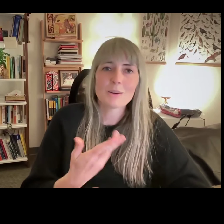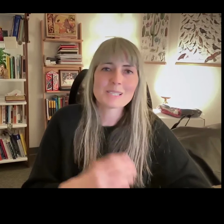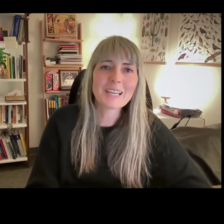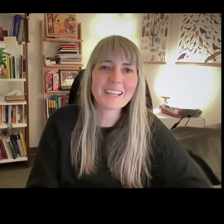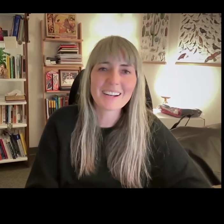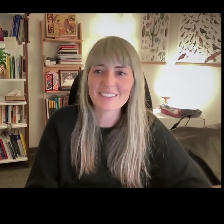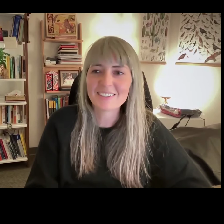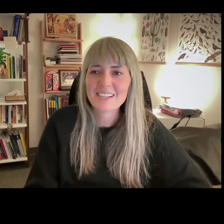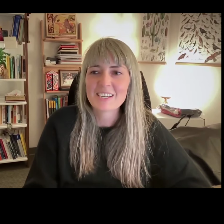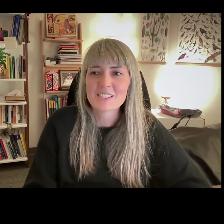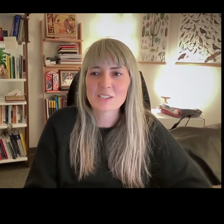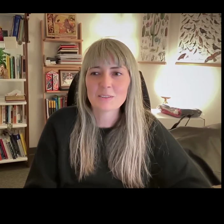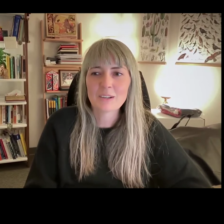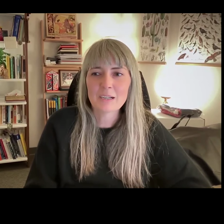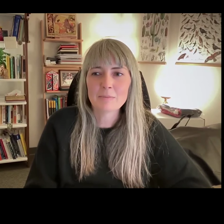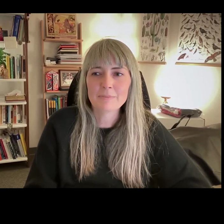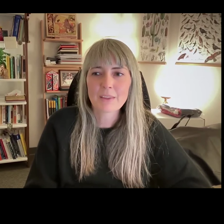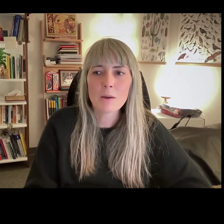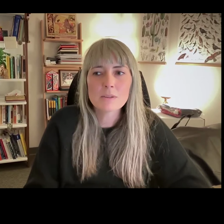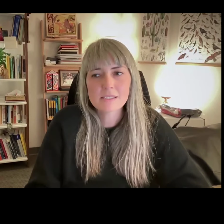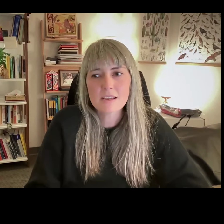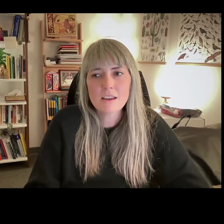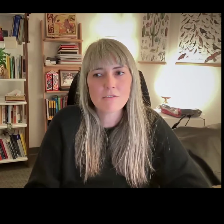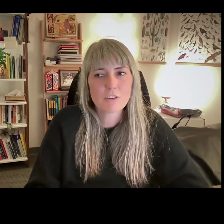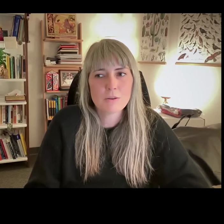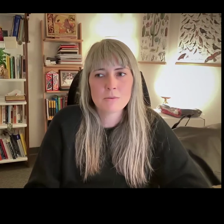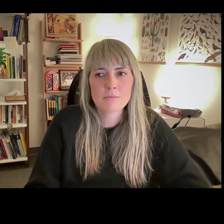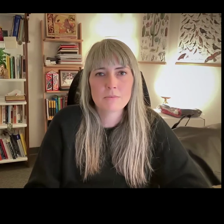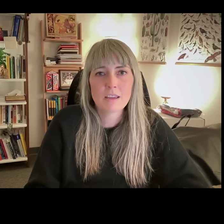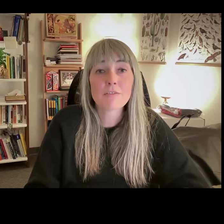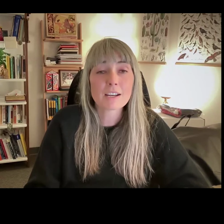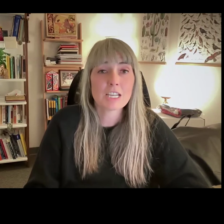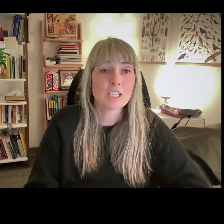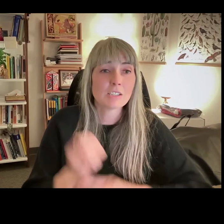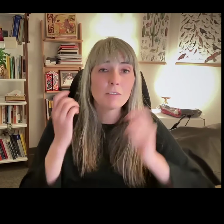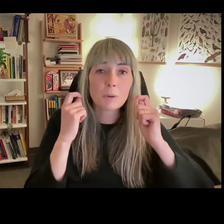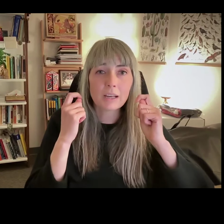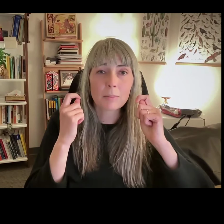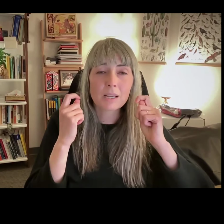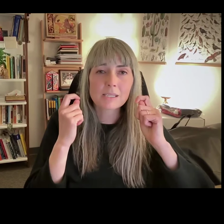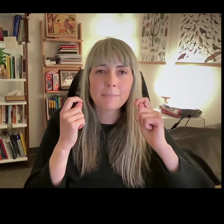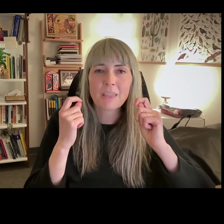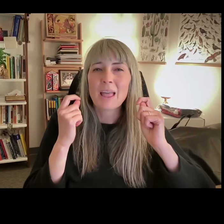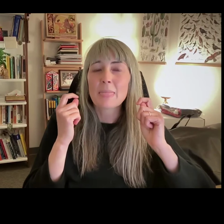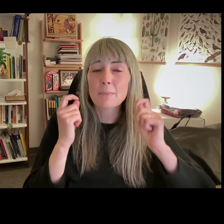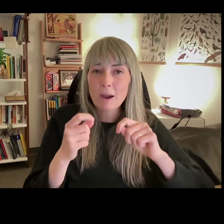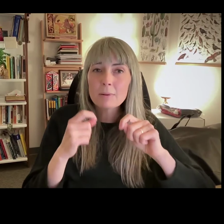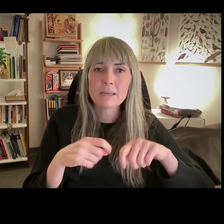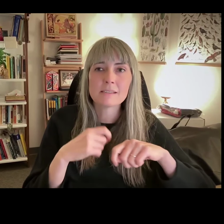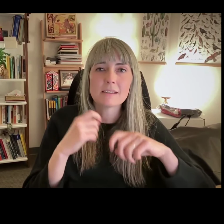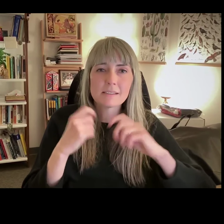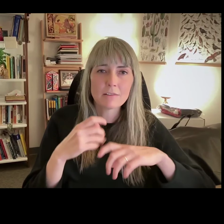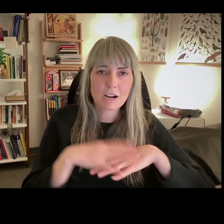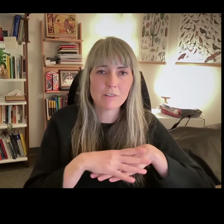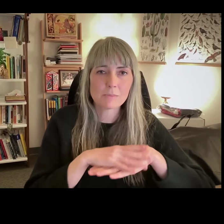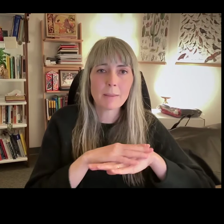enfermos, sí, pero ya hay otros que quizás ya están acostumbrados, no se han dado cuenta o no lo estaban notando para nada. Pero si es